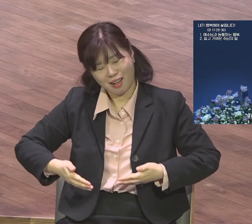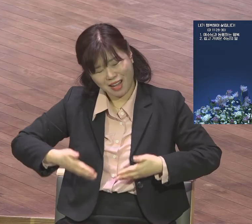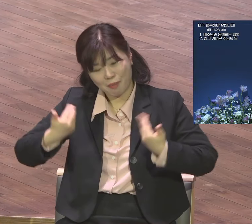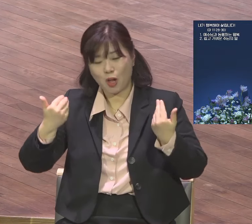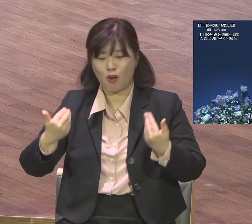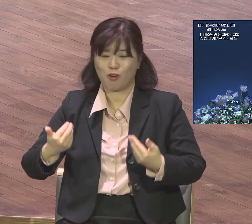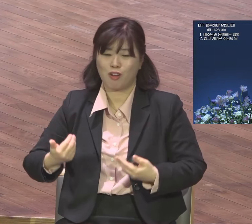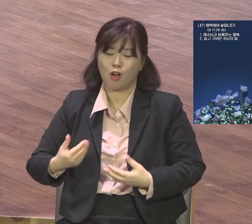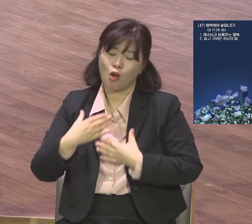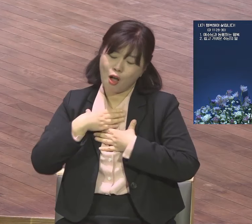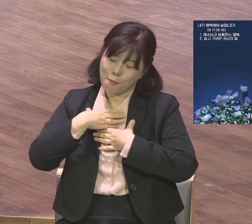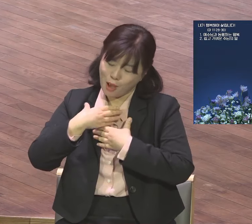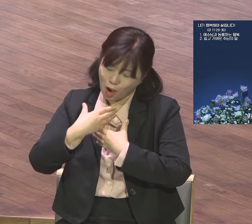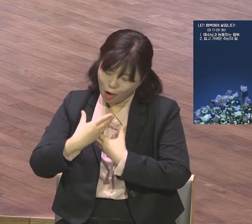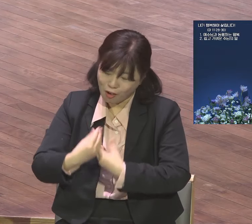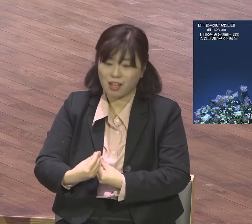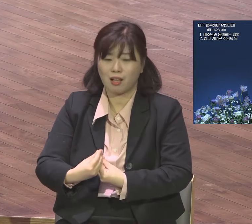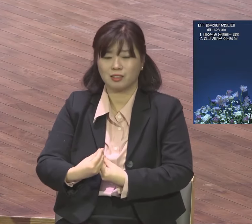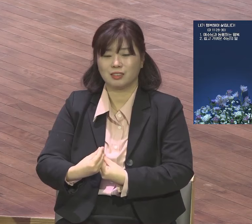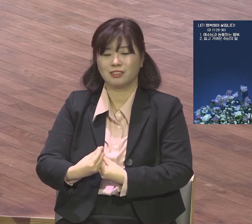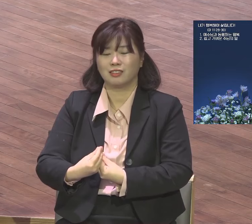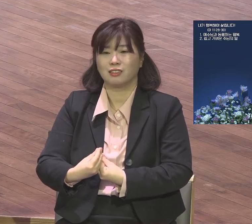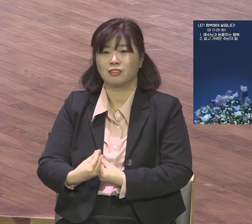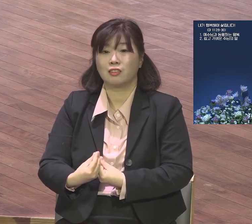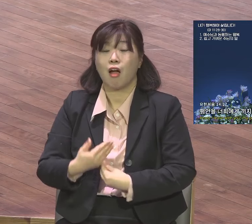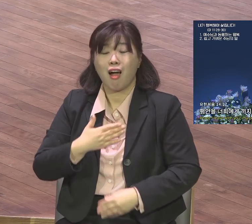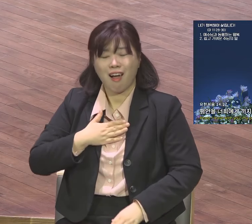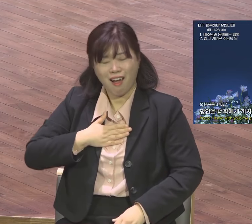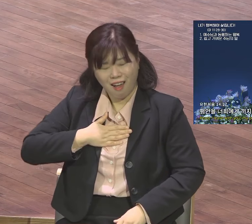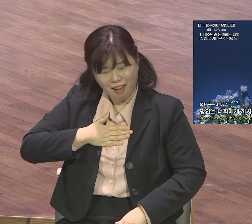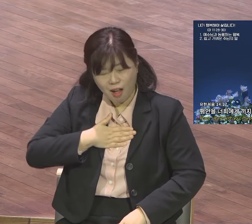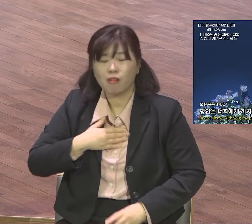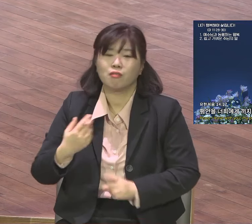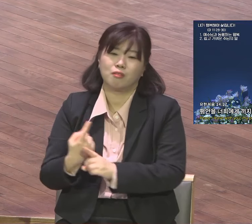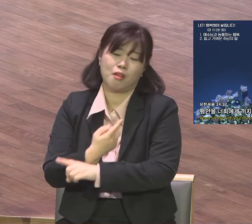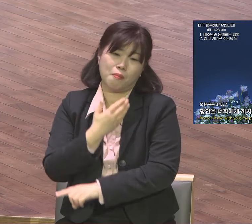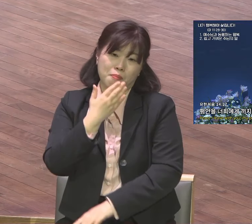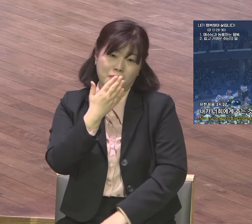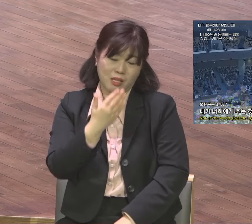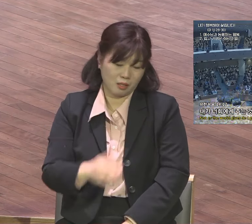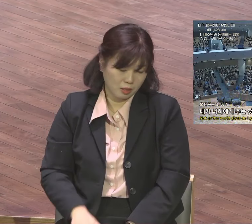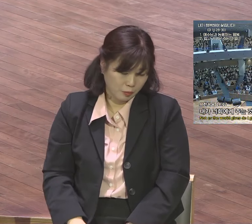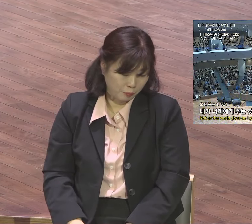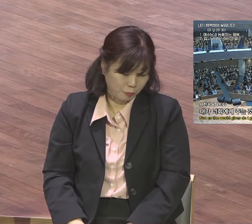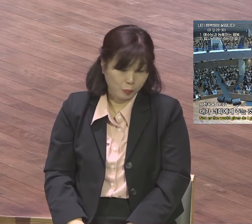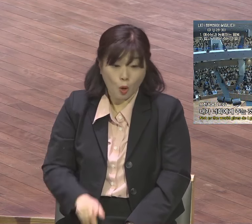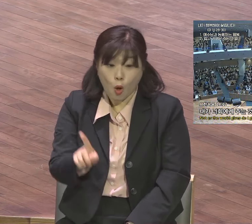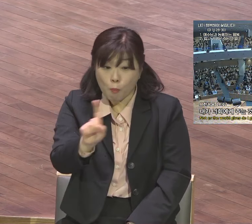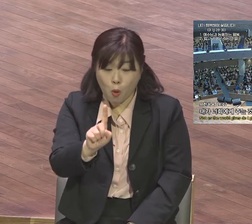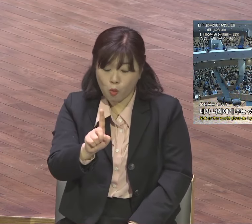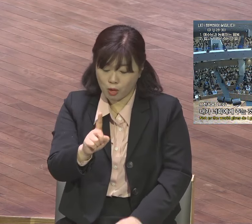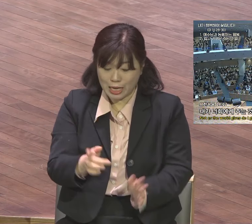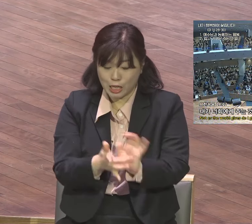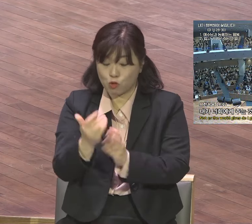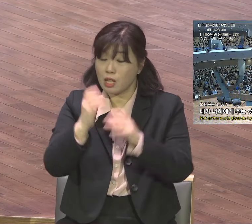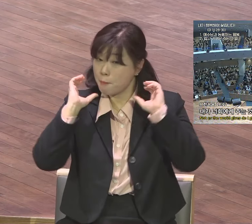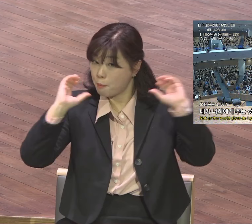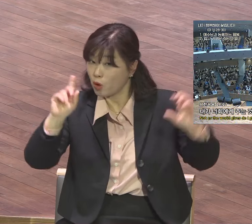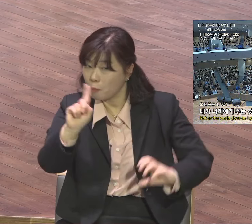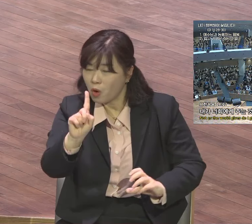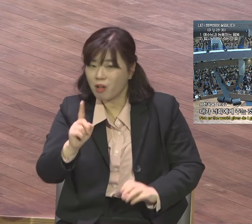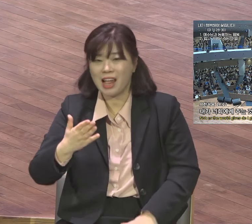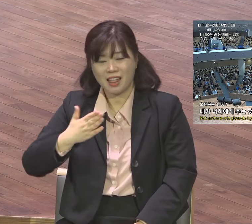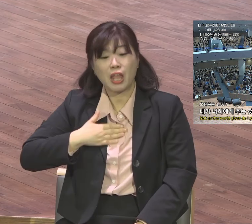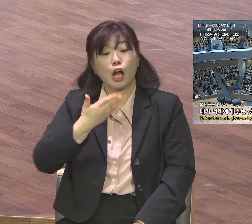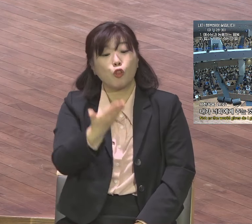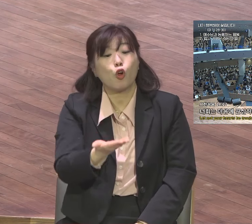평안입니다. 평안을 너에게 끼치노니 곧 나의 평안을 너에게 주노라. 내가 너에게 주는 것은 세상이 주는